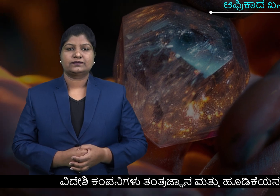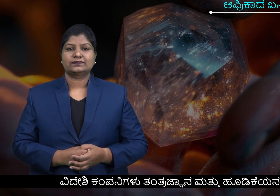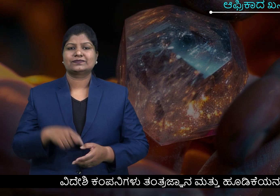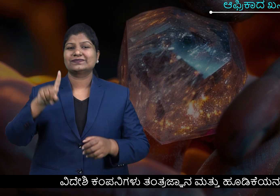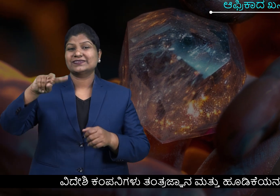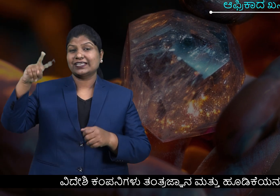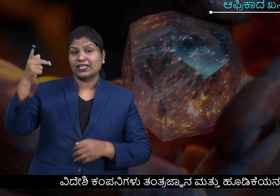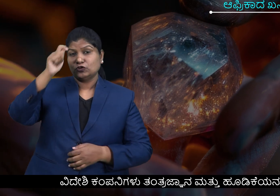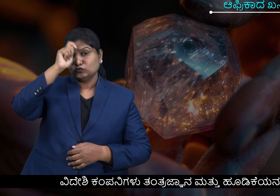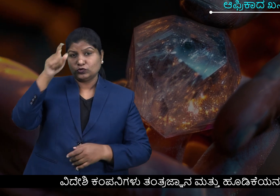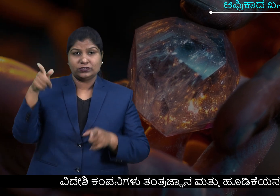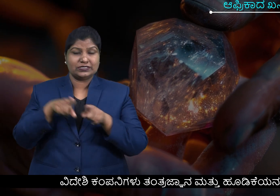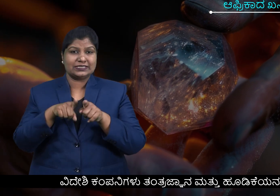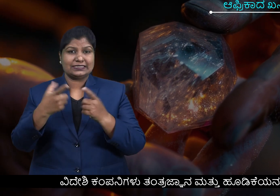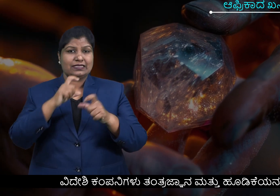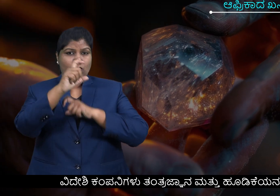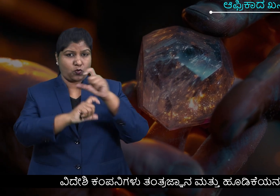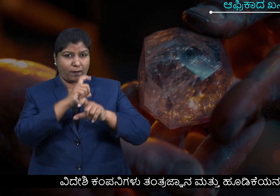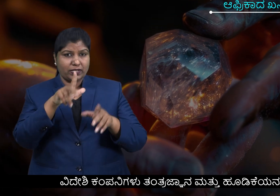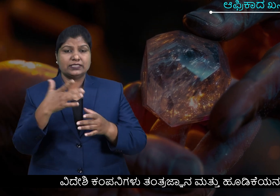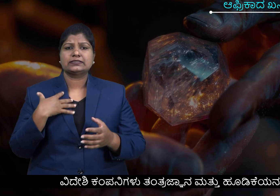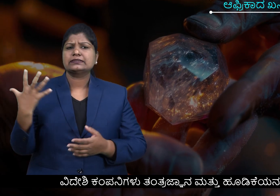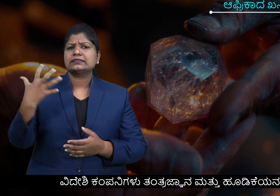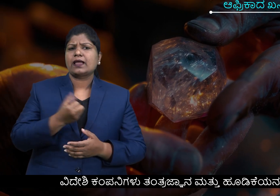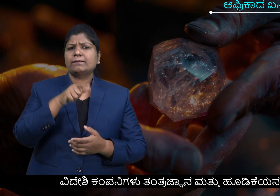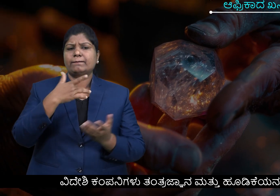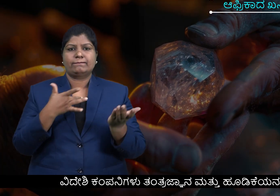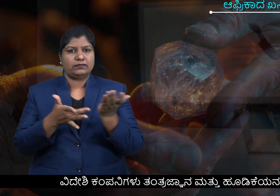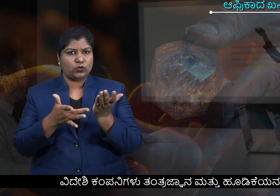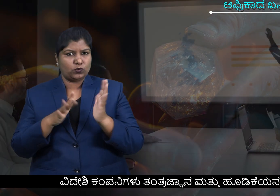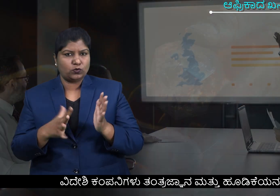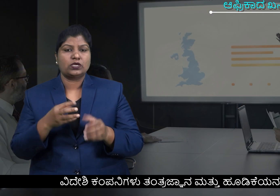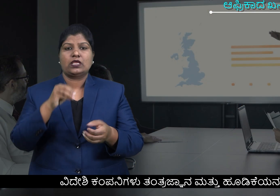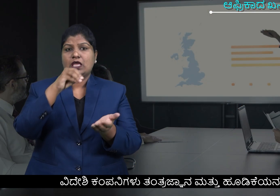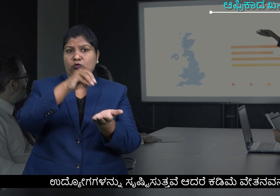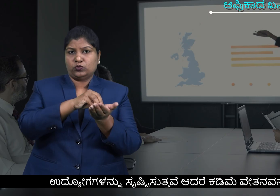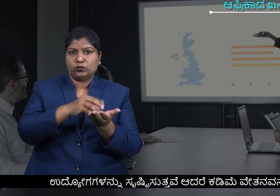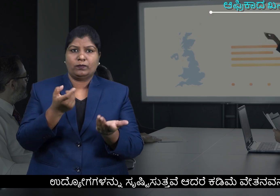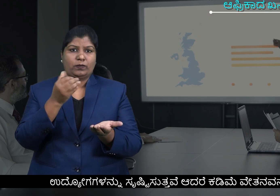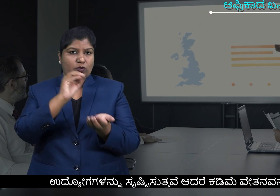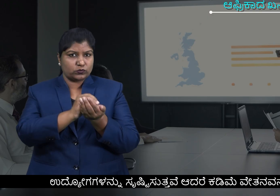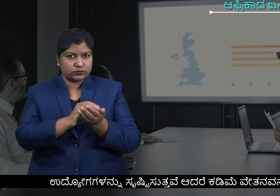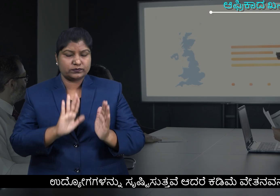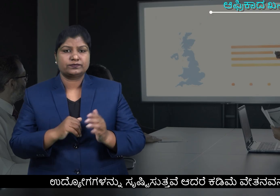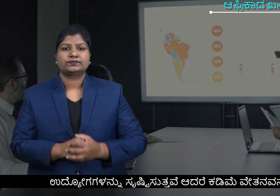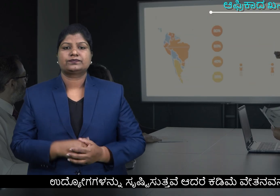ವಿದೇಶಿ ಕಂಪನಿಗಳು ತಂತ್ರಜ್ಞಾನ ಮತ್ತು ಹೂಡಿಕೆಯನ್ನು ತರುತ್ತವೆ,